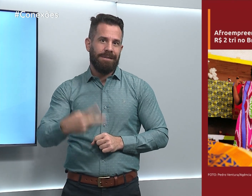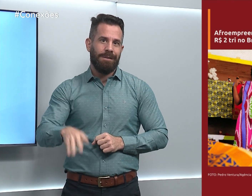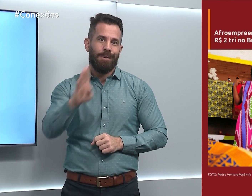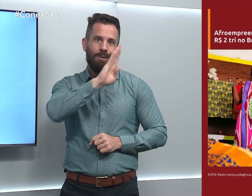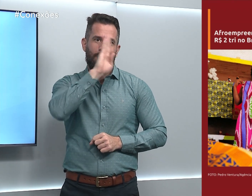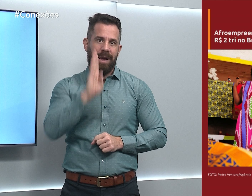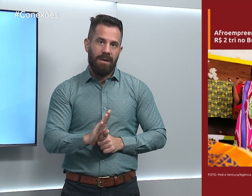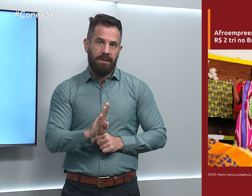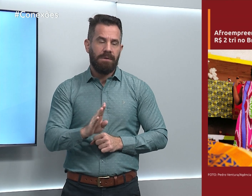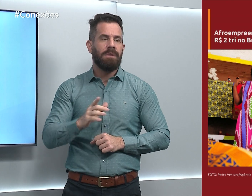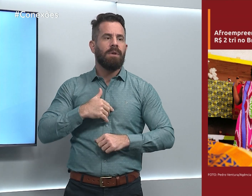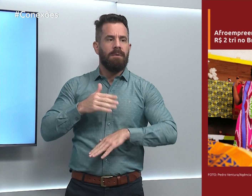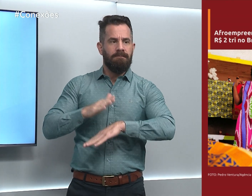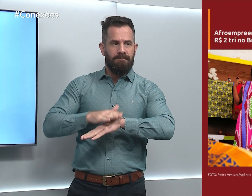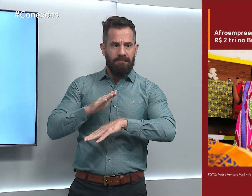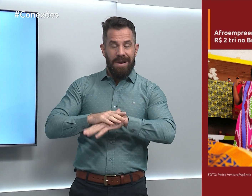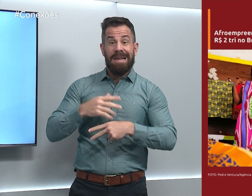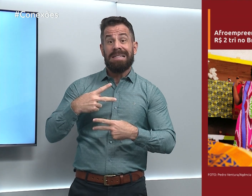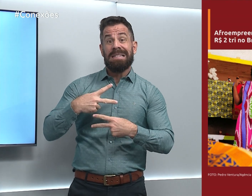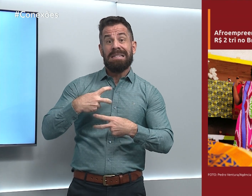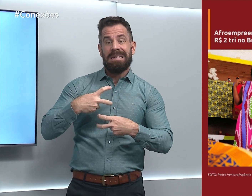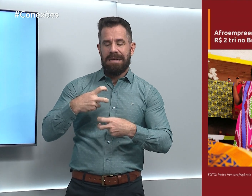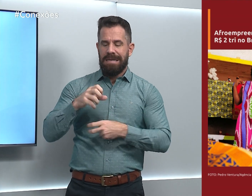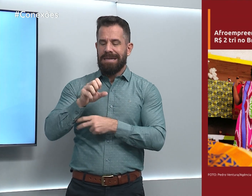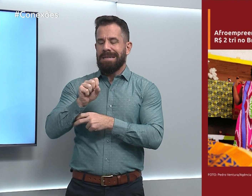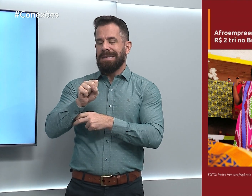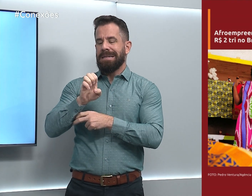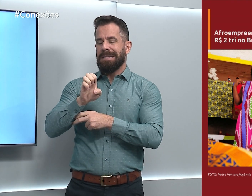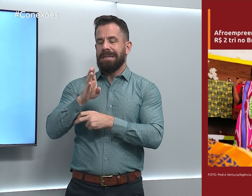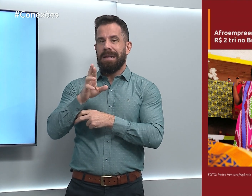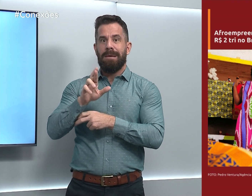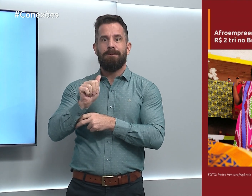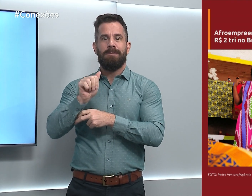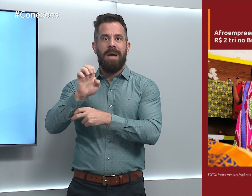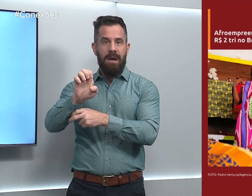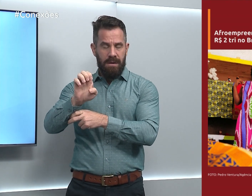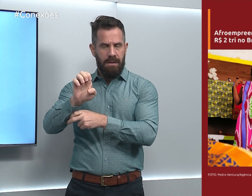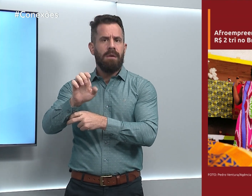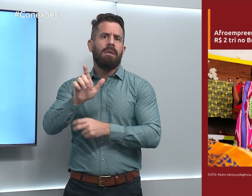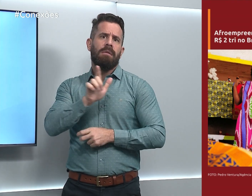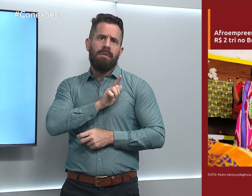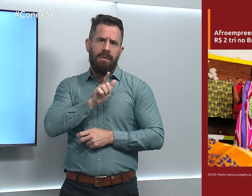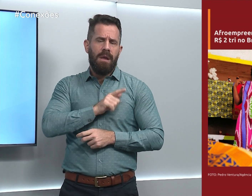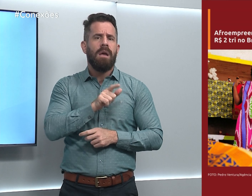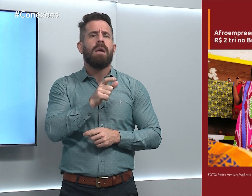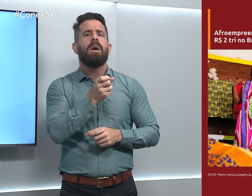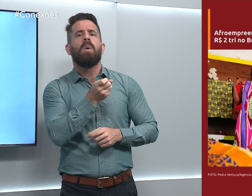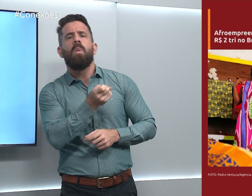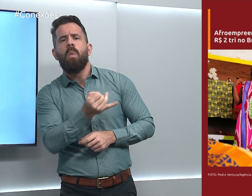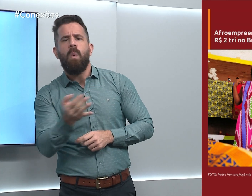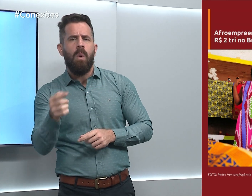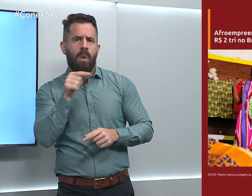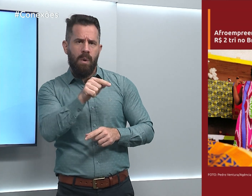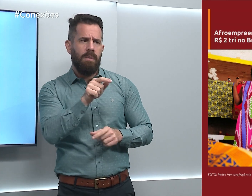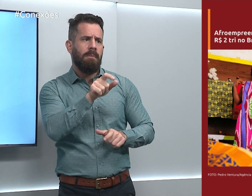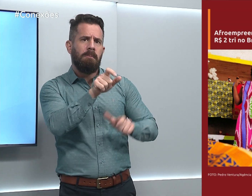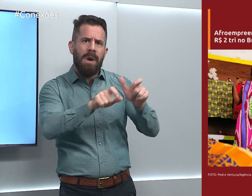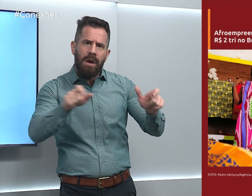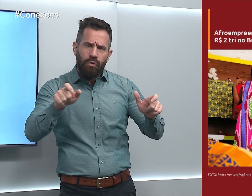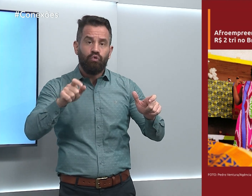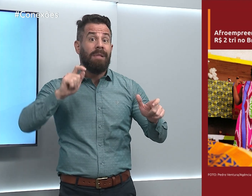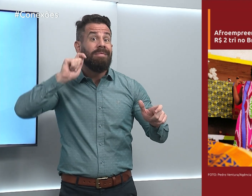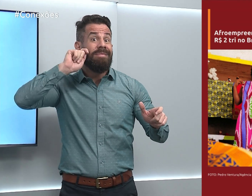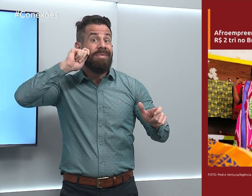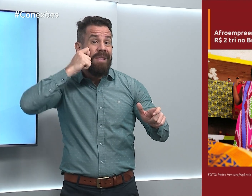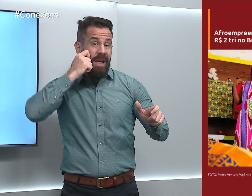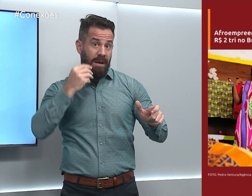que afirma que mesmo com os avanços, o rendimento médio de um empreendedor negro é 32% menor do